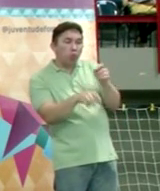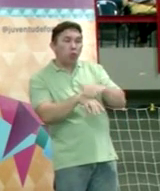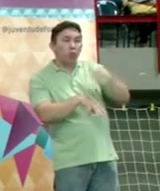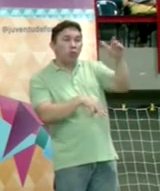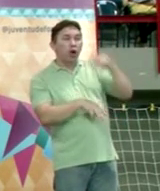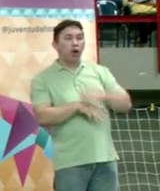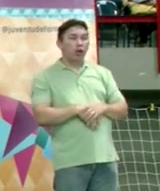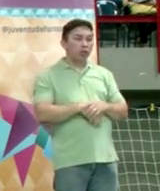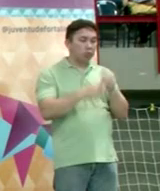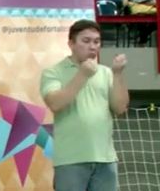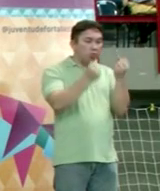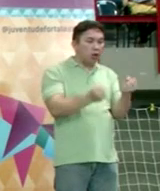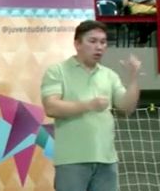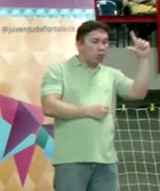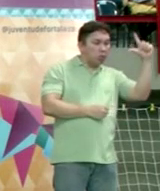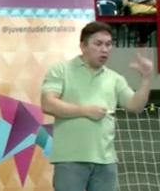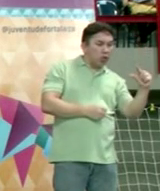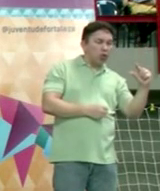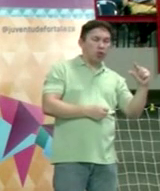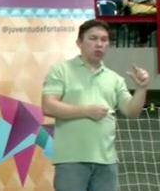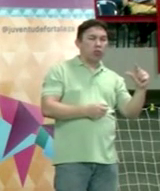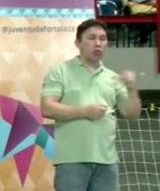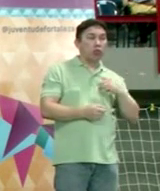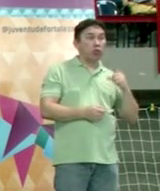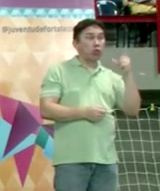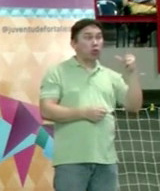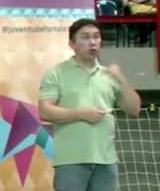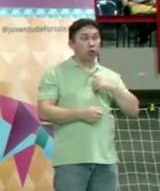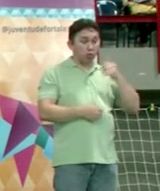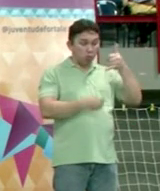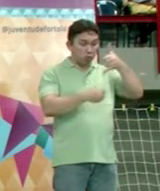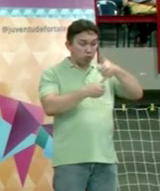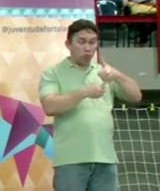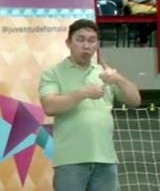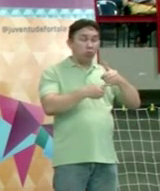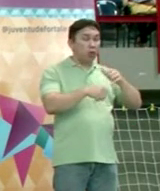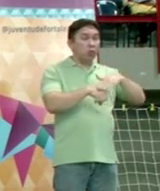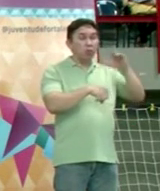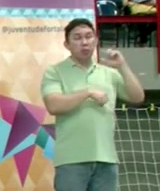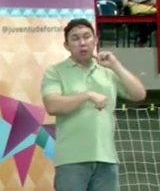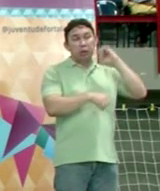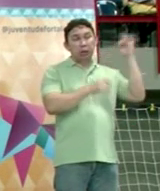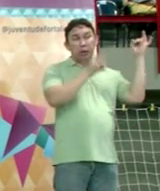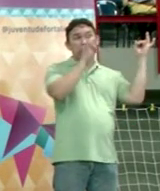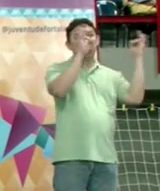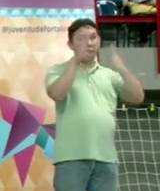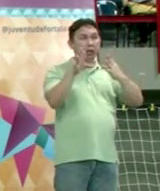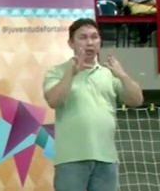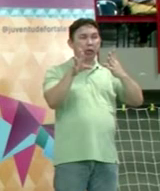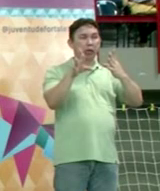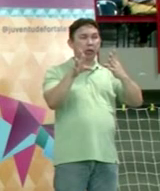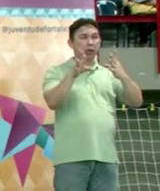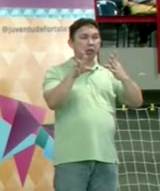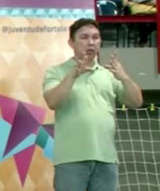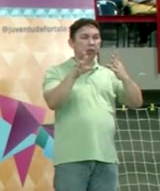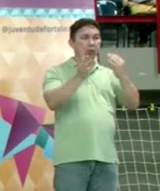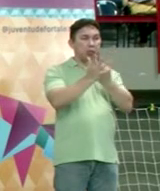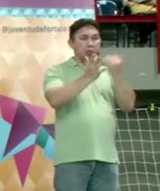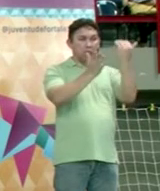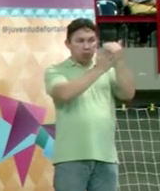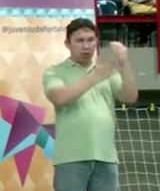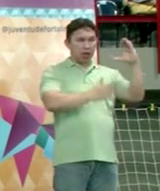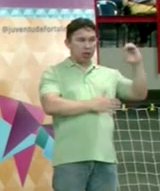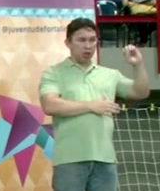teve a menor massa consumida. E o combustível mais poluente, que é aquele que produziu a maior massa